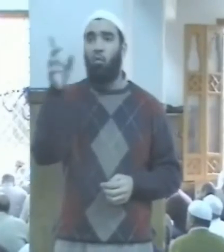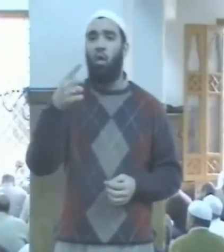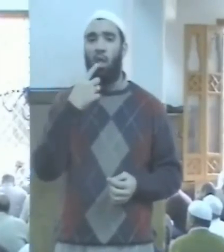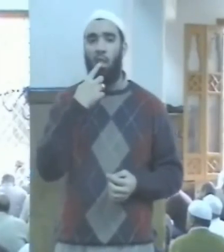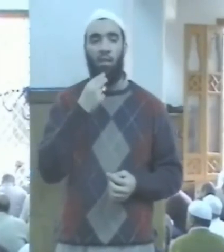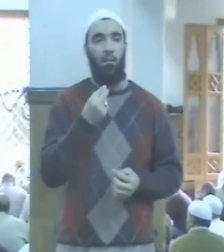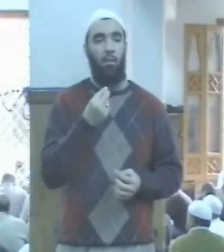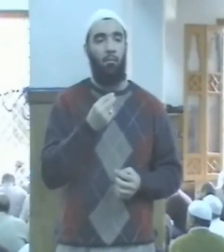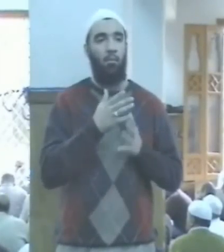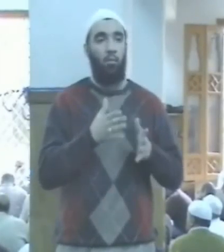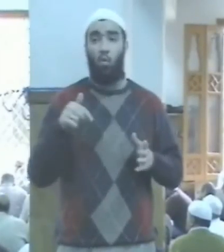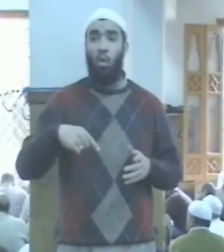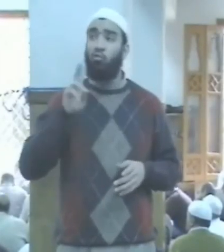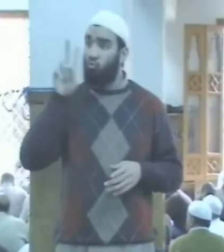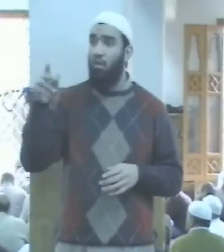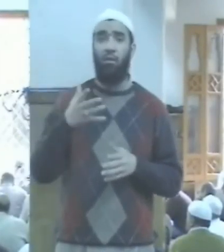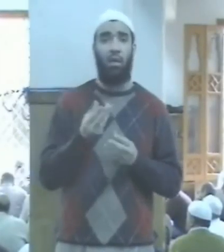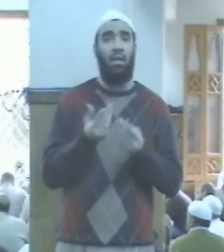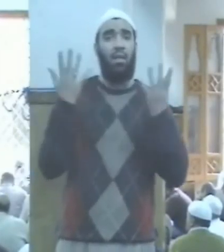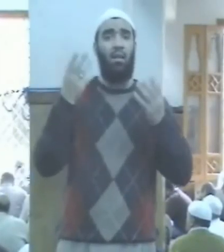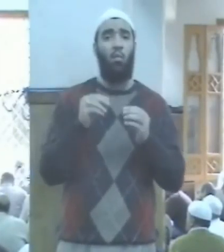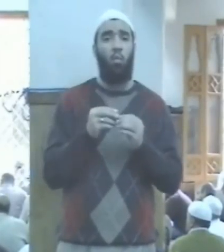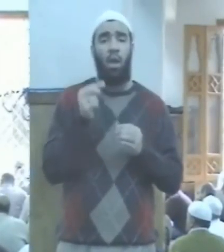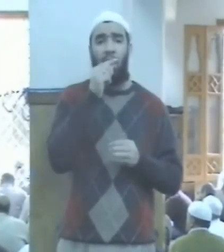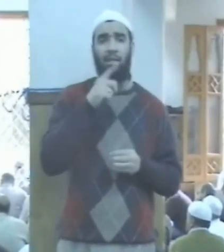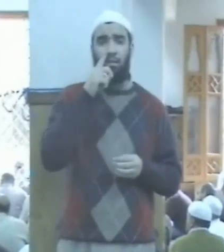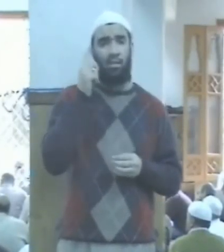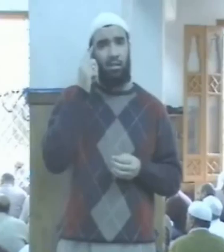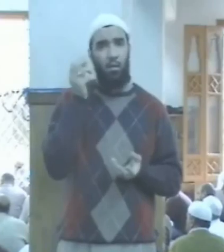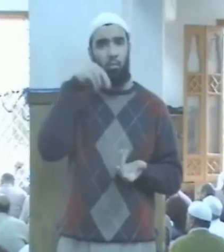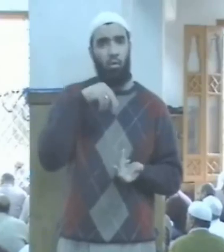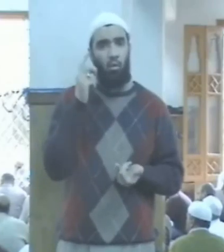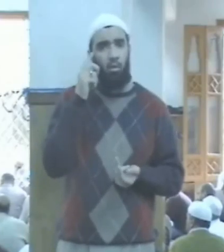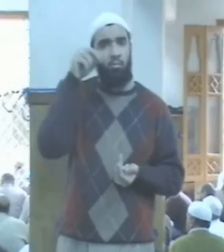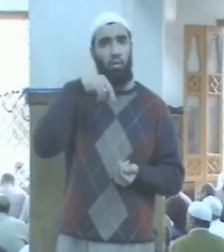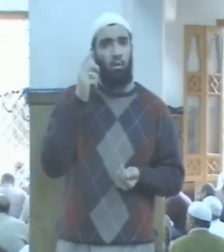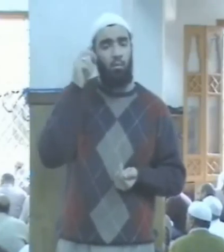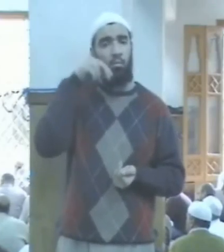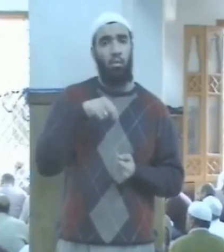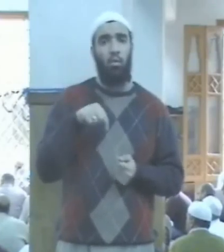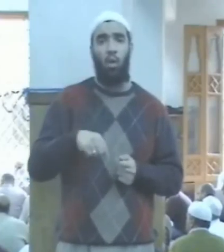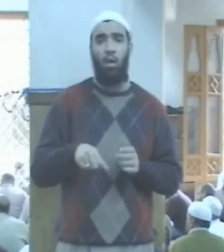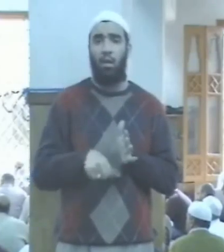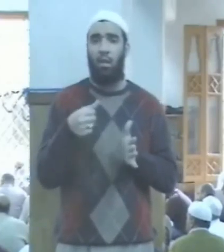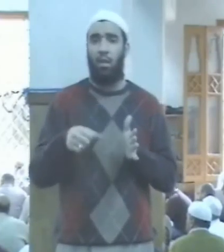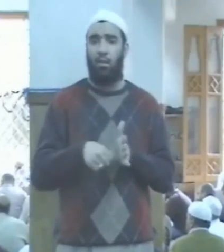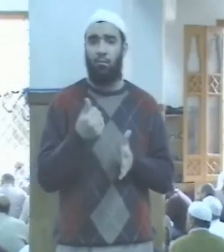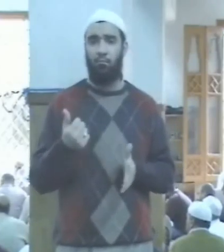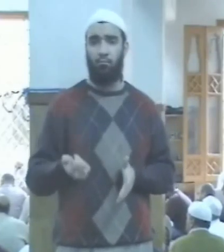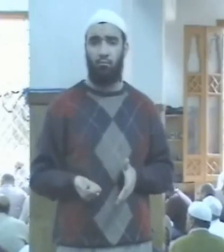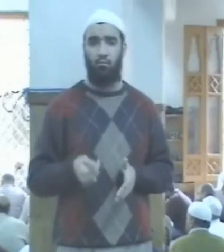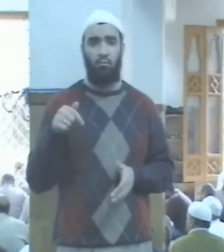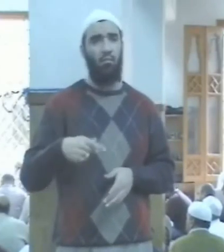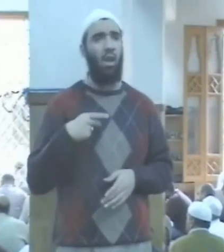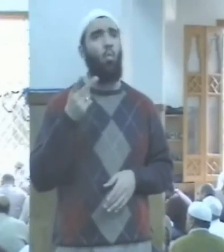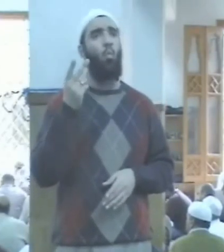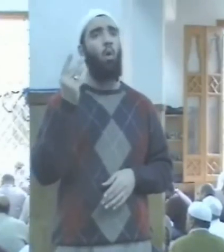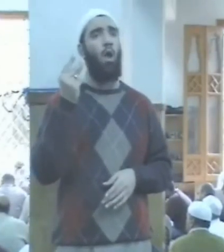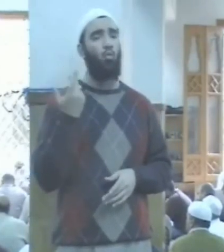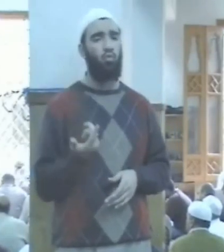ونراهم كذلك يقولون بإذن الظهير إننا في القرن